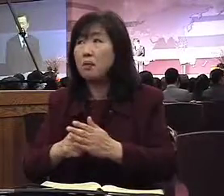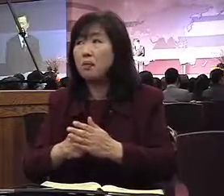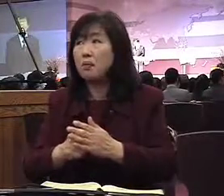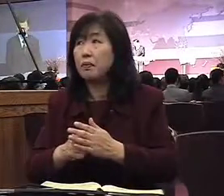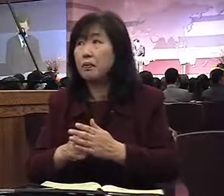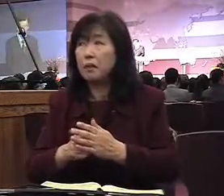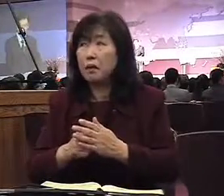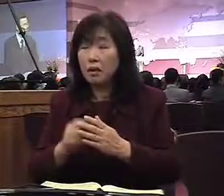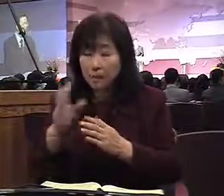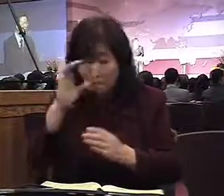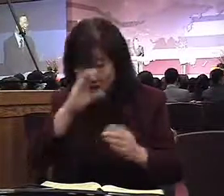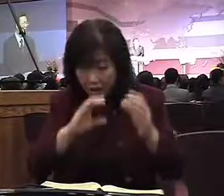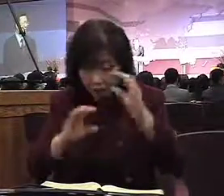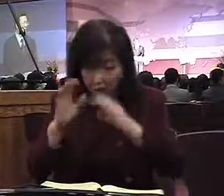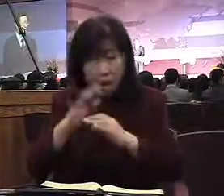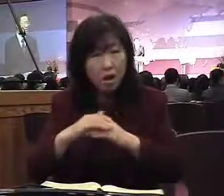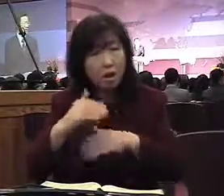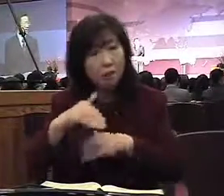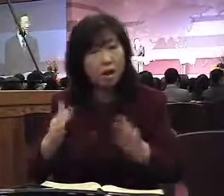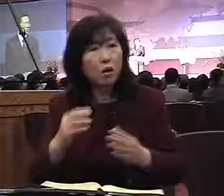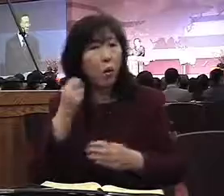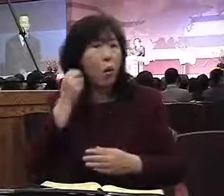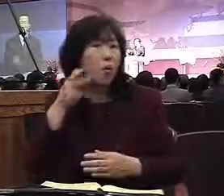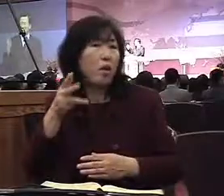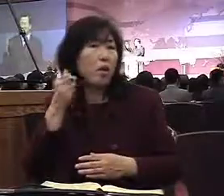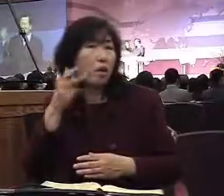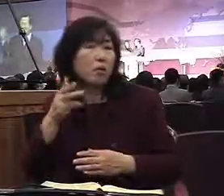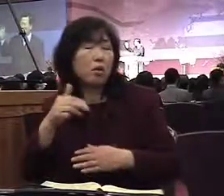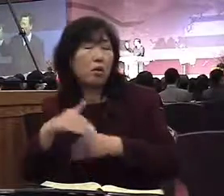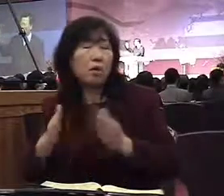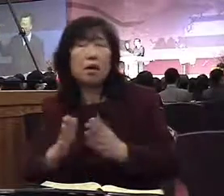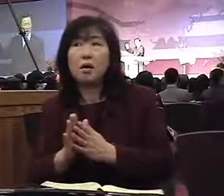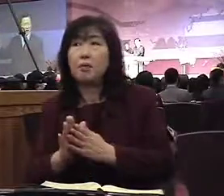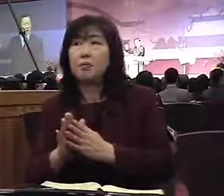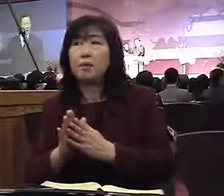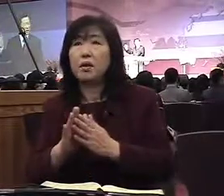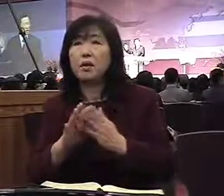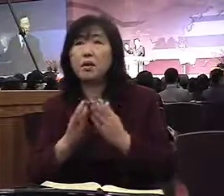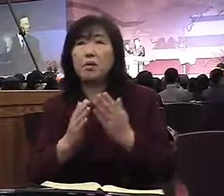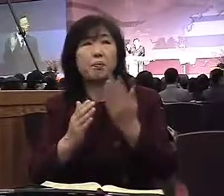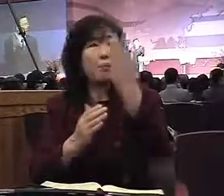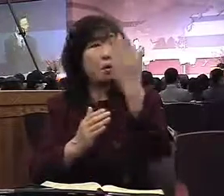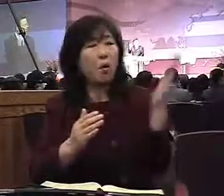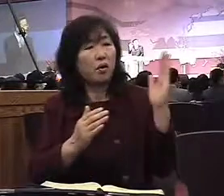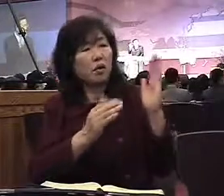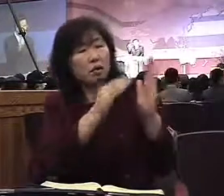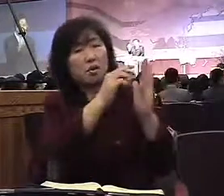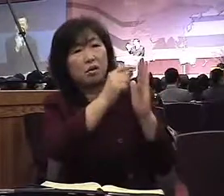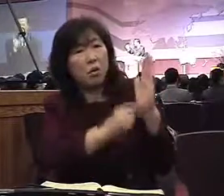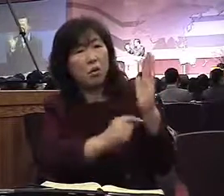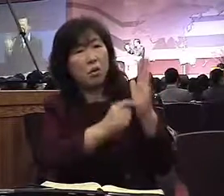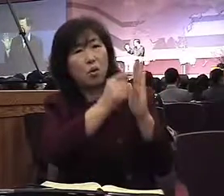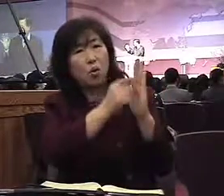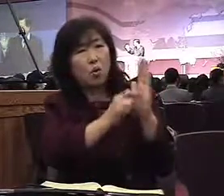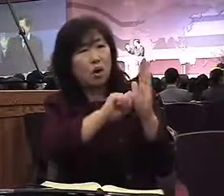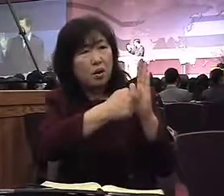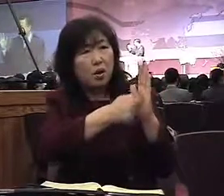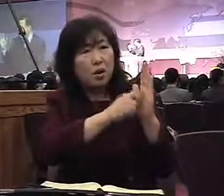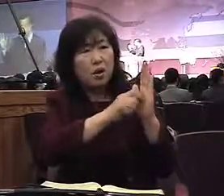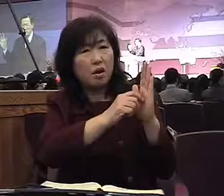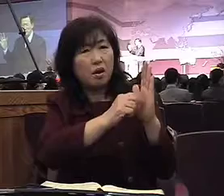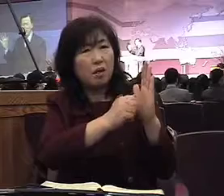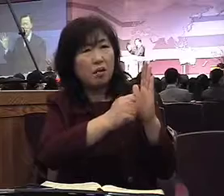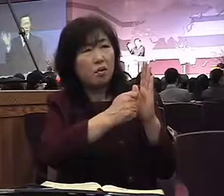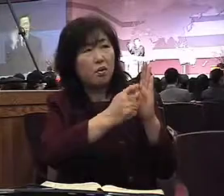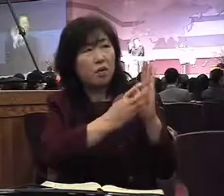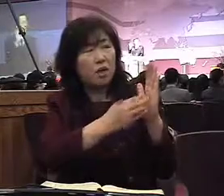하고 찾아봐도 없는 거예요. 미국의 호텔들은 이 벽에 많이 이게 붙어 있어가지고 벽을 중심으로